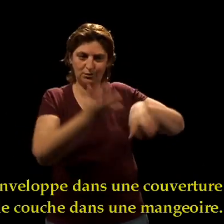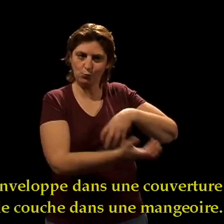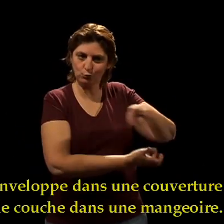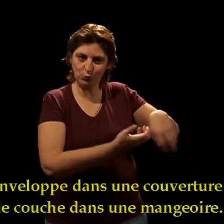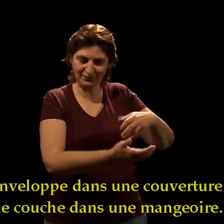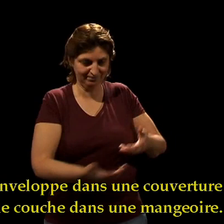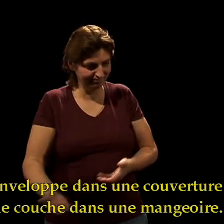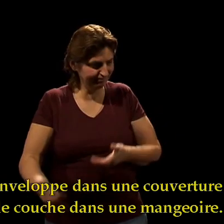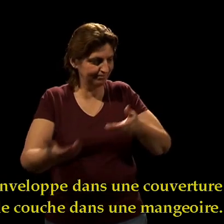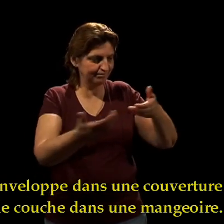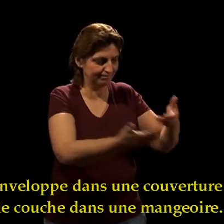couche dans une mangeoire.